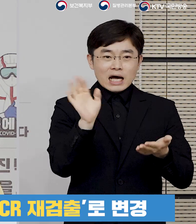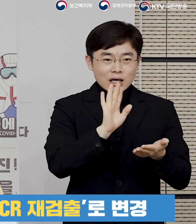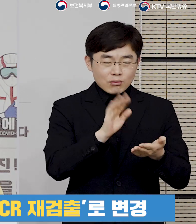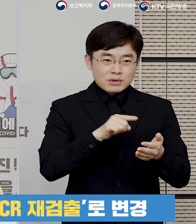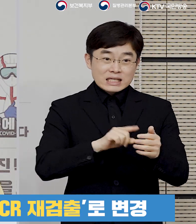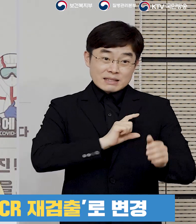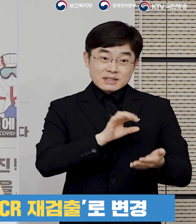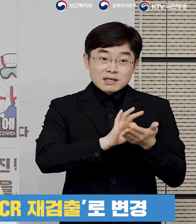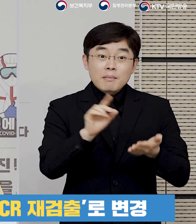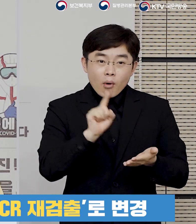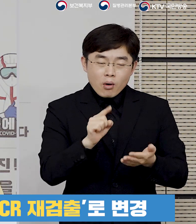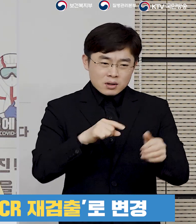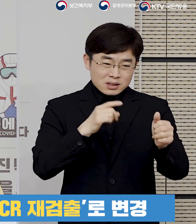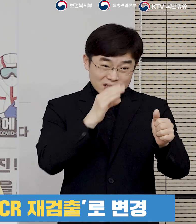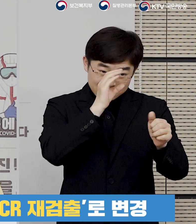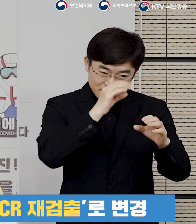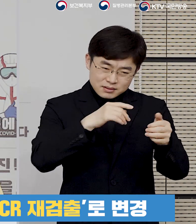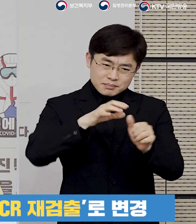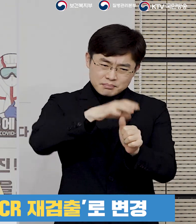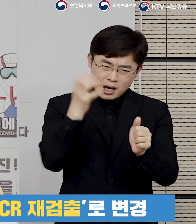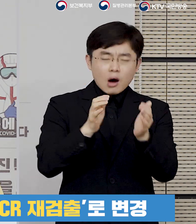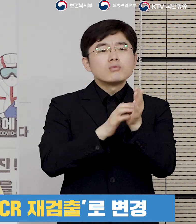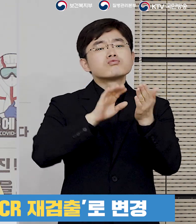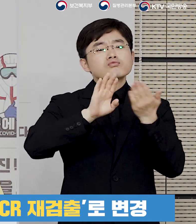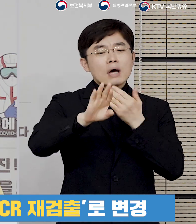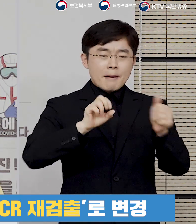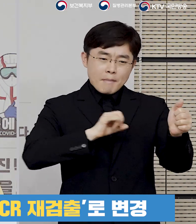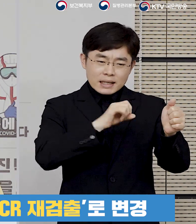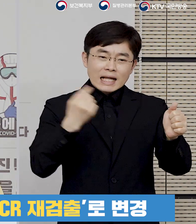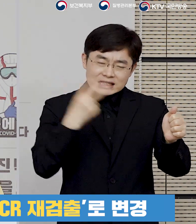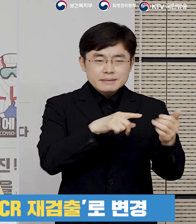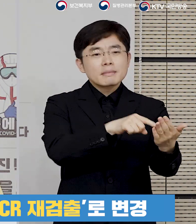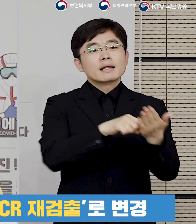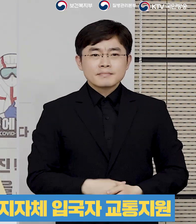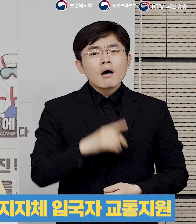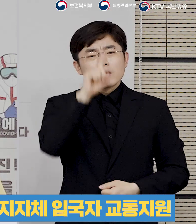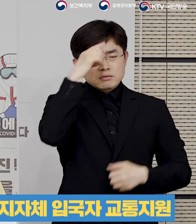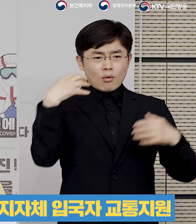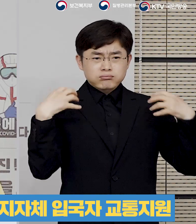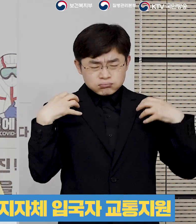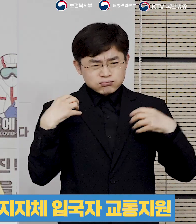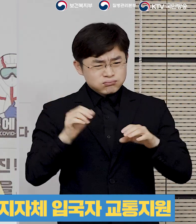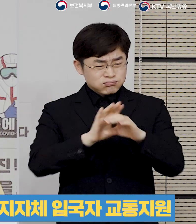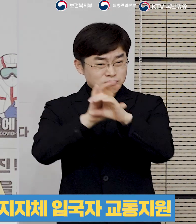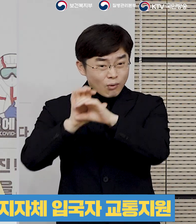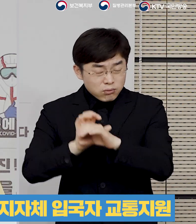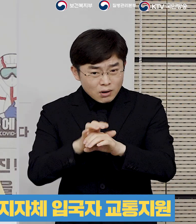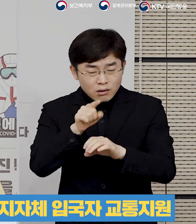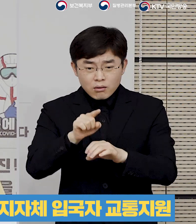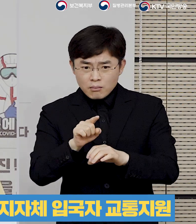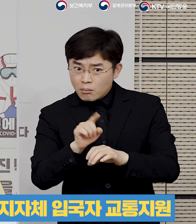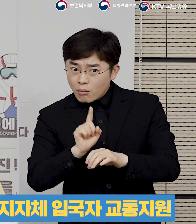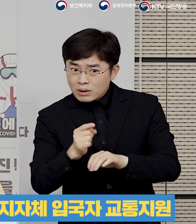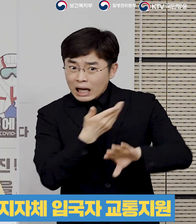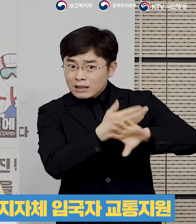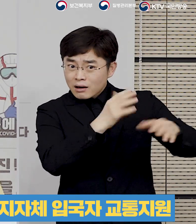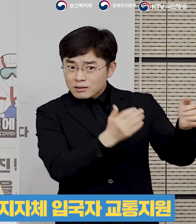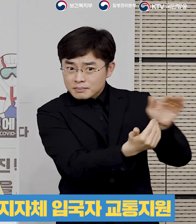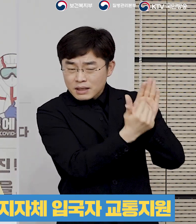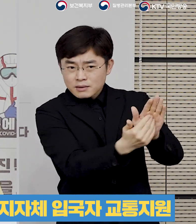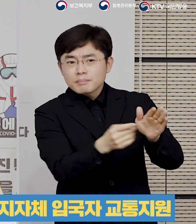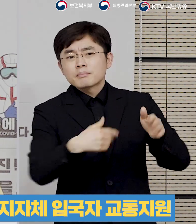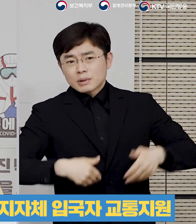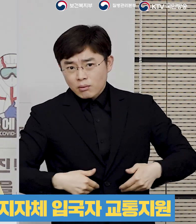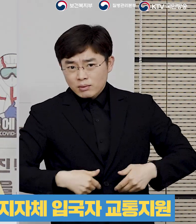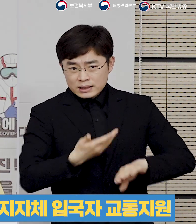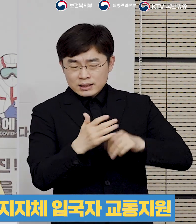재양성자 용어는 격리 해제 후 PCR 재검출로 변경할 예정입니다. 정부는 코로나19의 해외 유입 차단을 위해